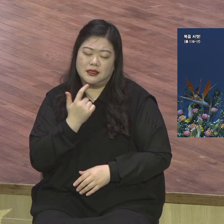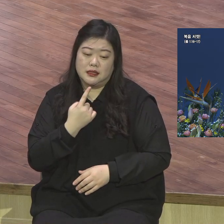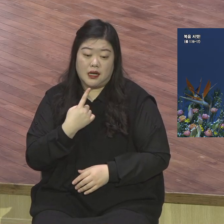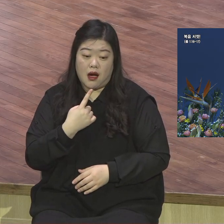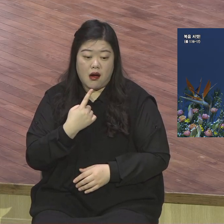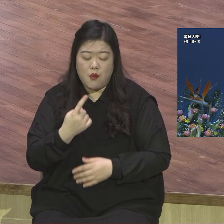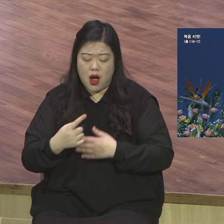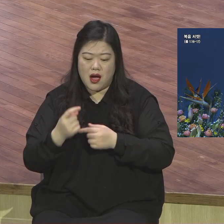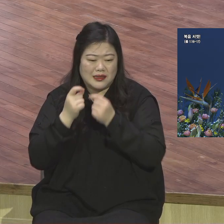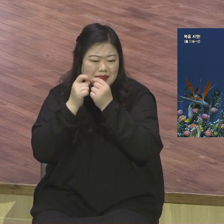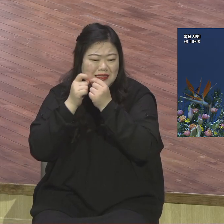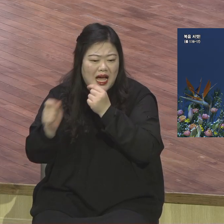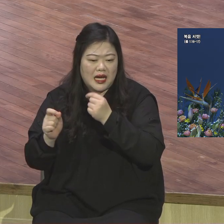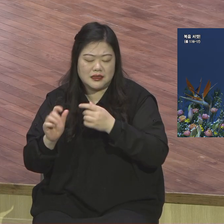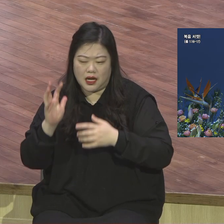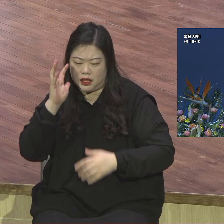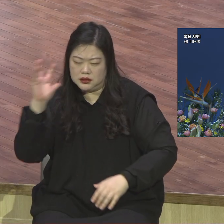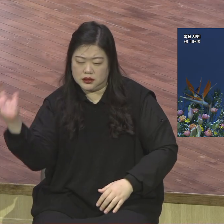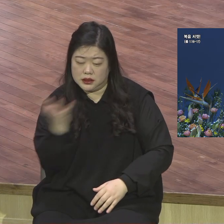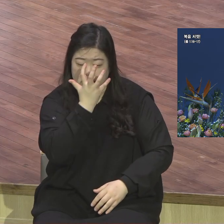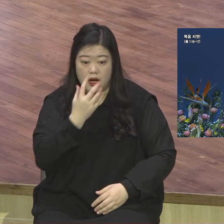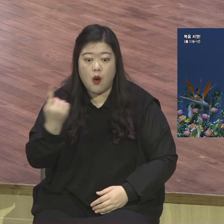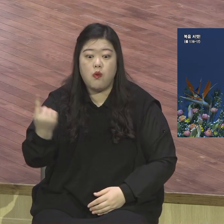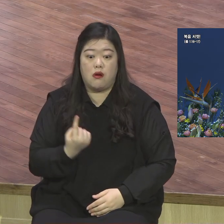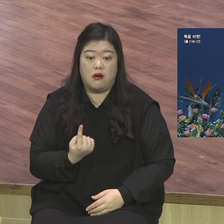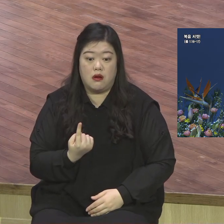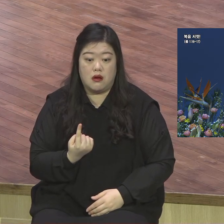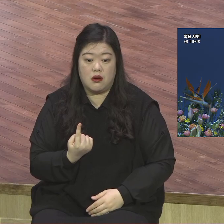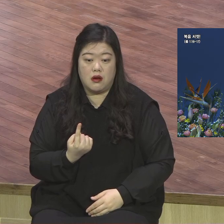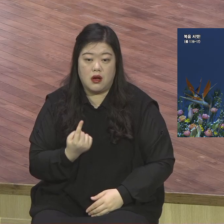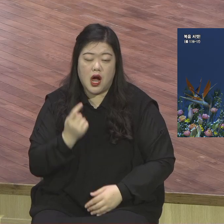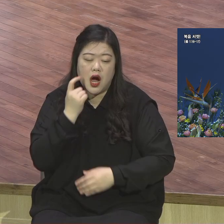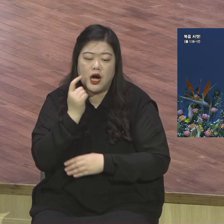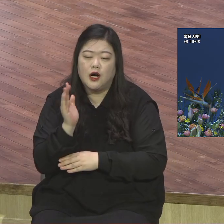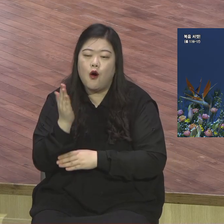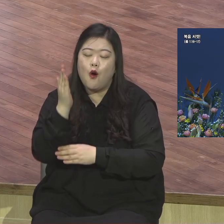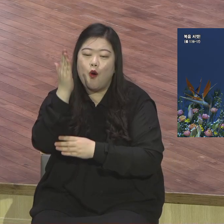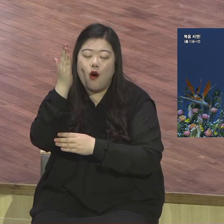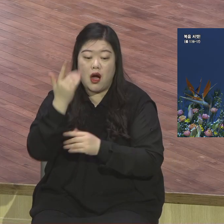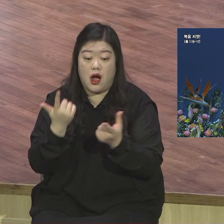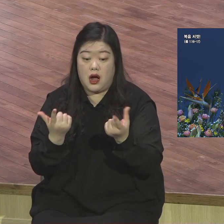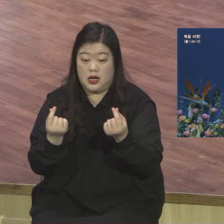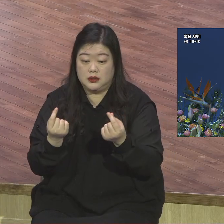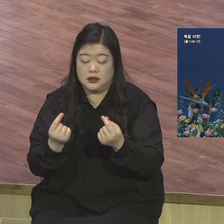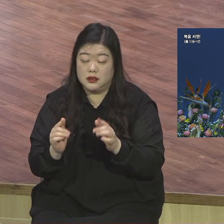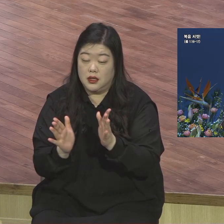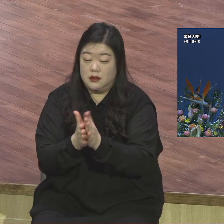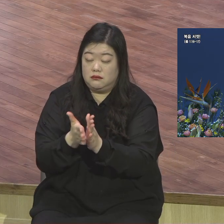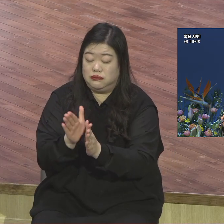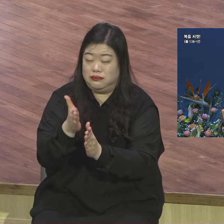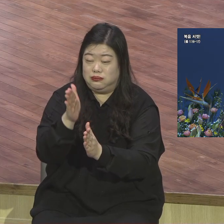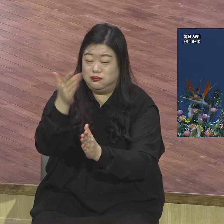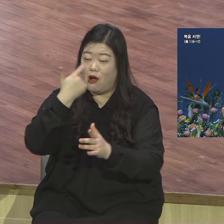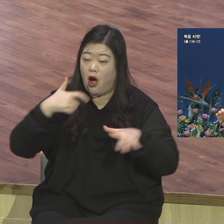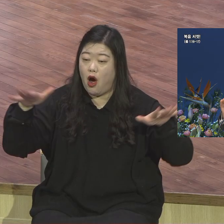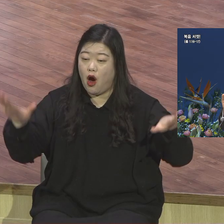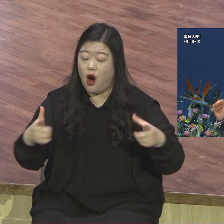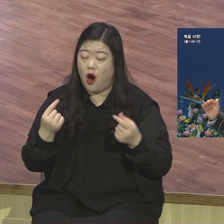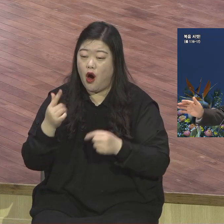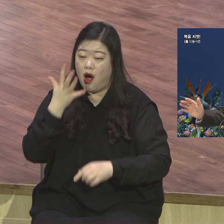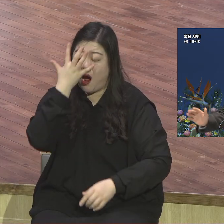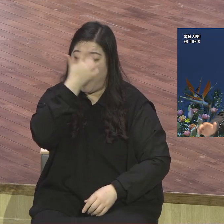사단이 광명한 천사로 과장해서 어떻게요? 인간을 멸망시키고